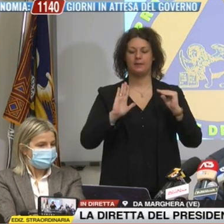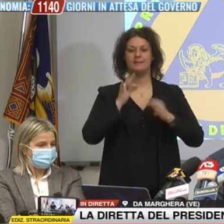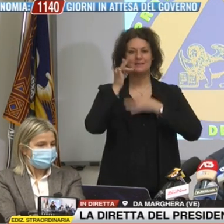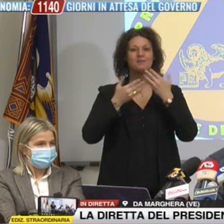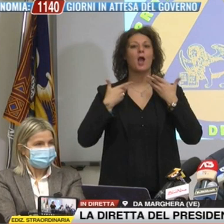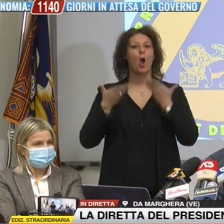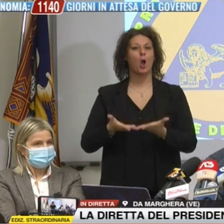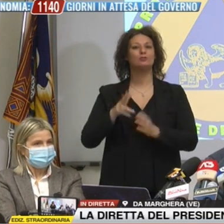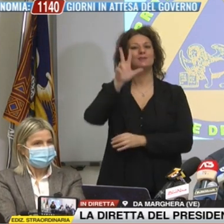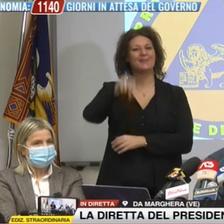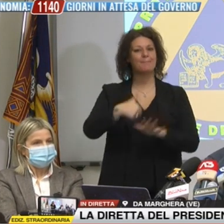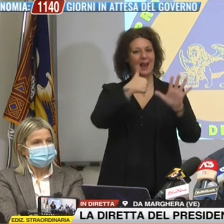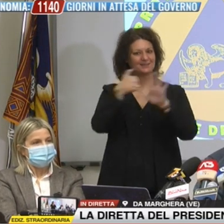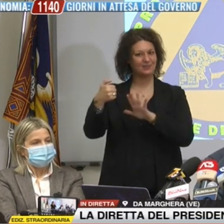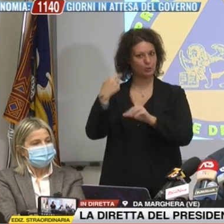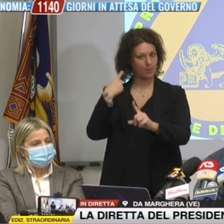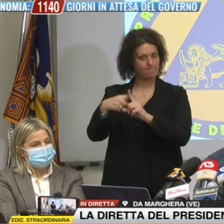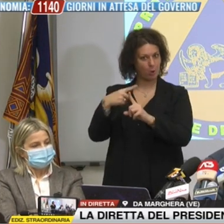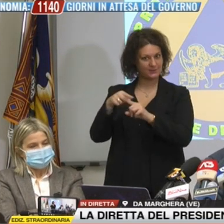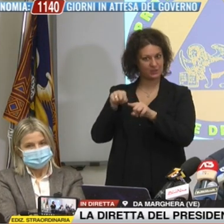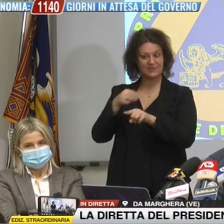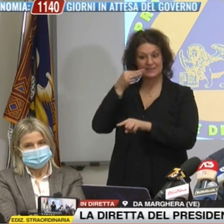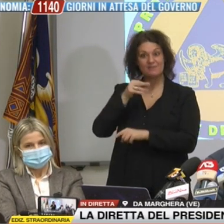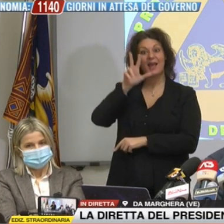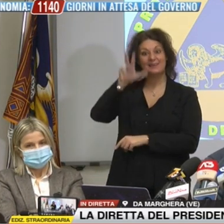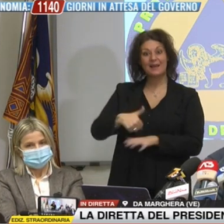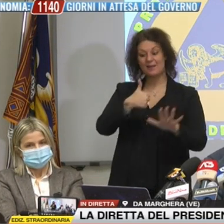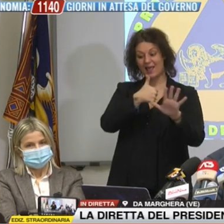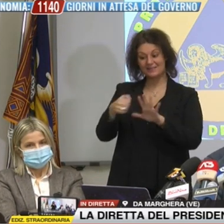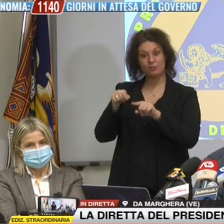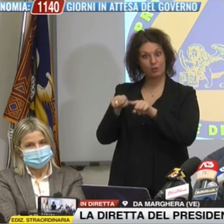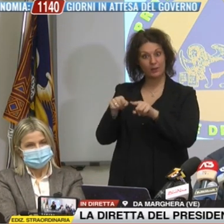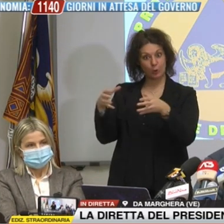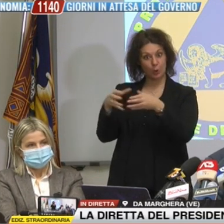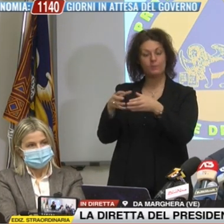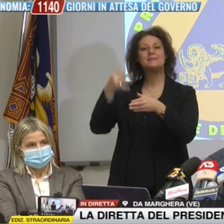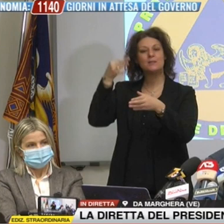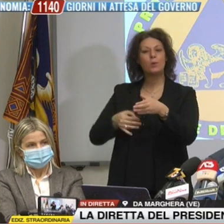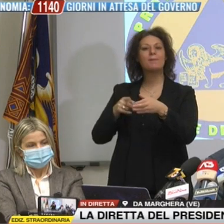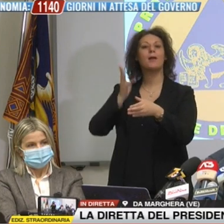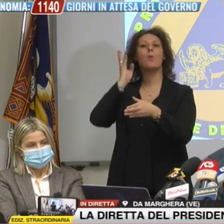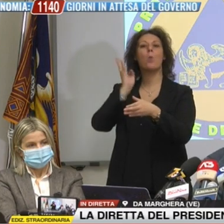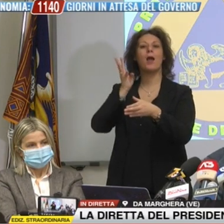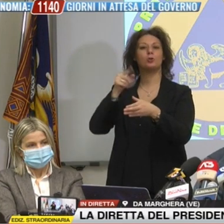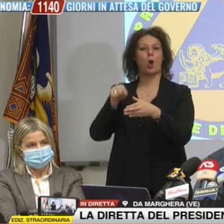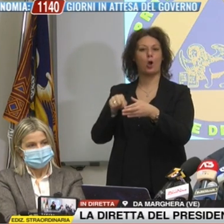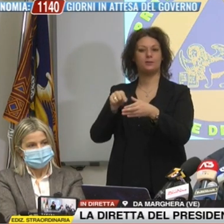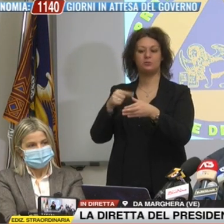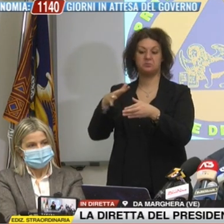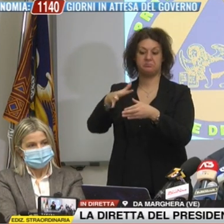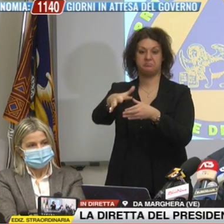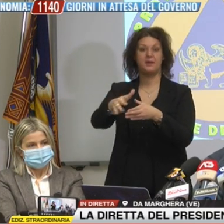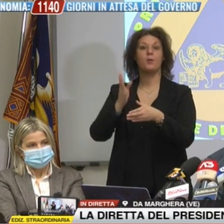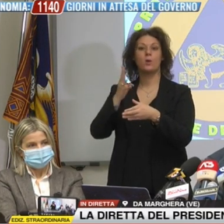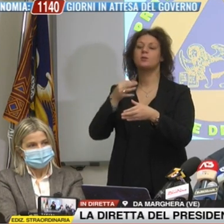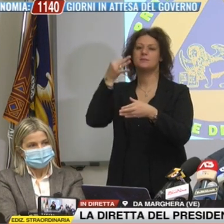3.600 positivi, vuol dire che di queste 3.600 persone, 14 di loro, entro i prossimi 10 giorni,